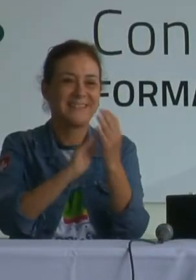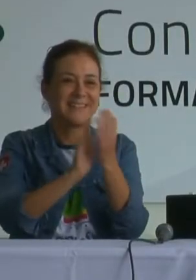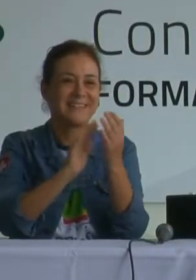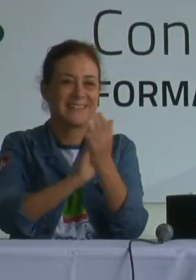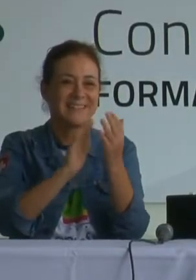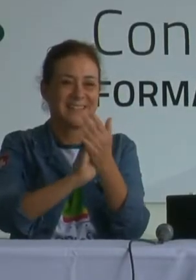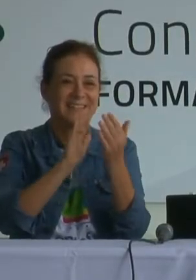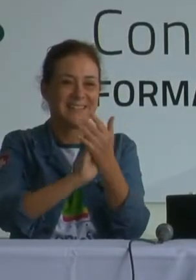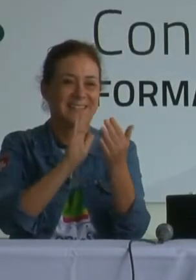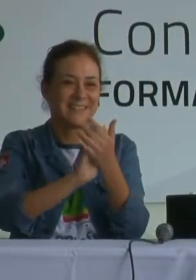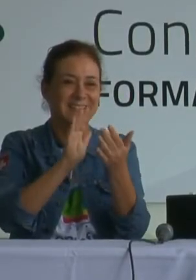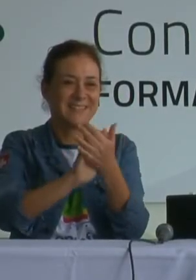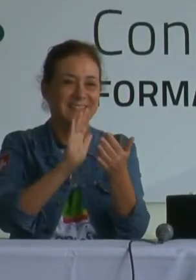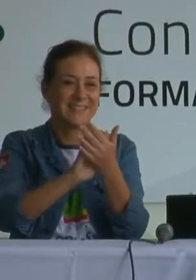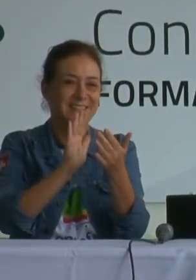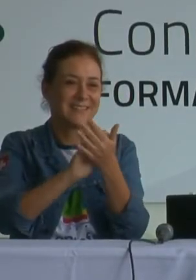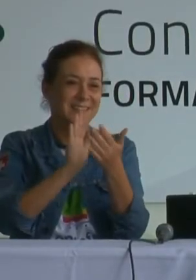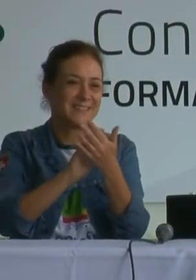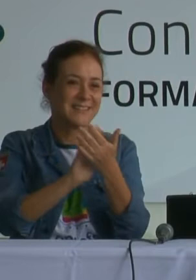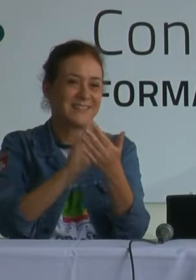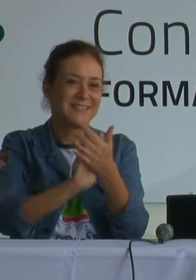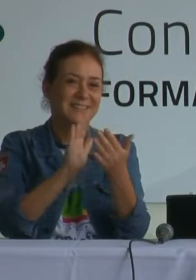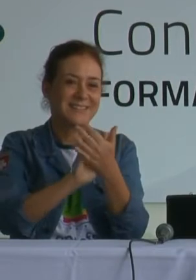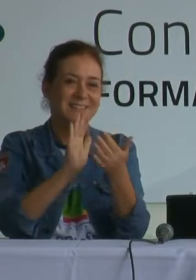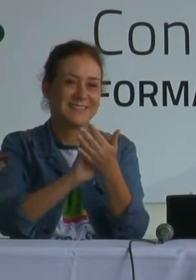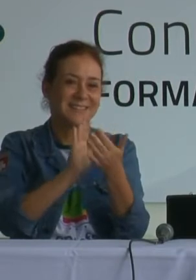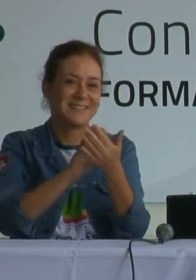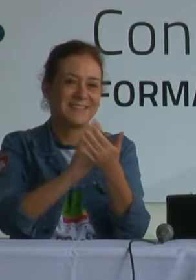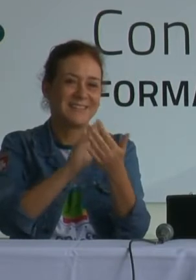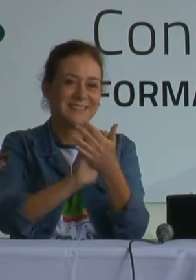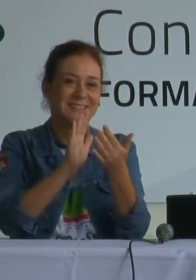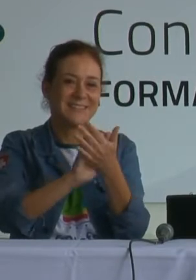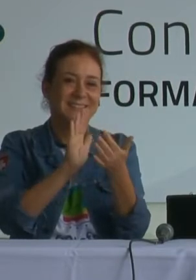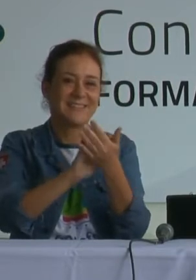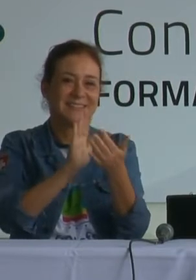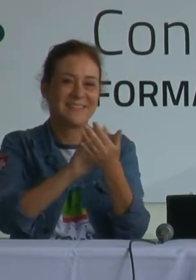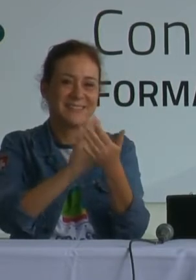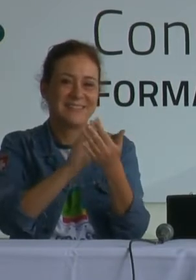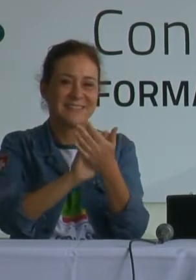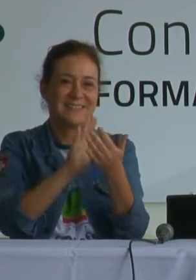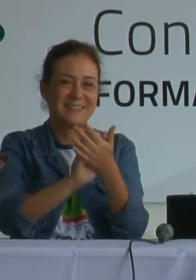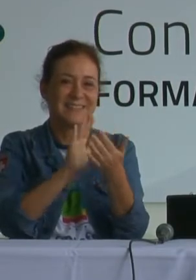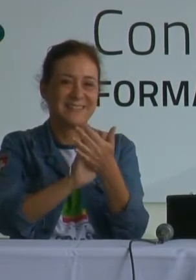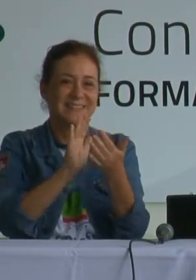Dos autores Caneta, Cândido Soares Ferreira e Miriam Jones.